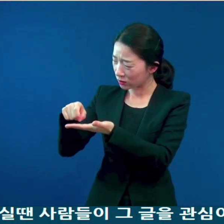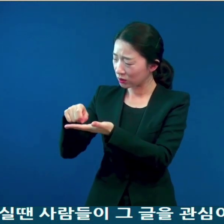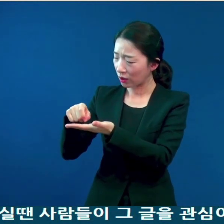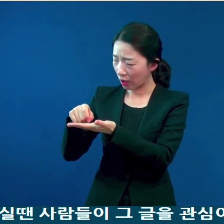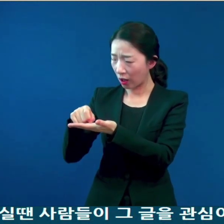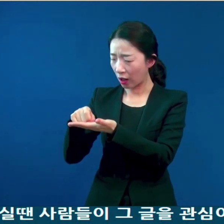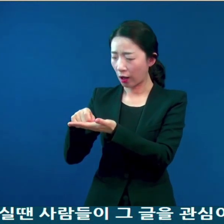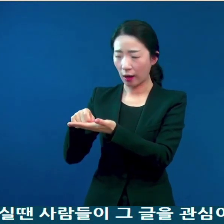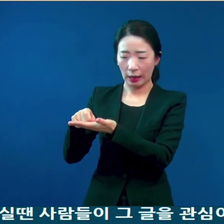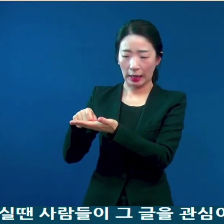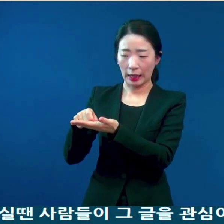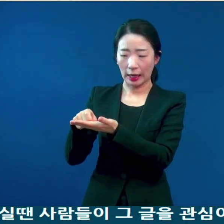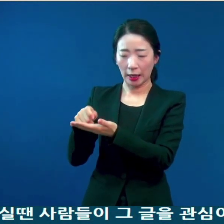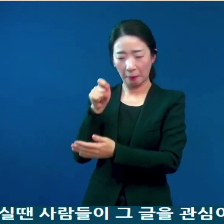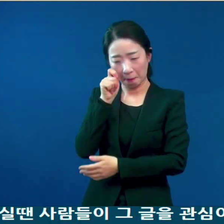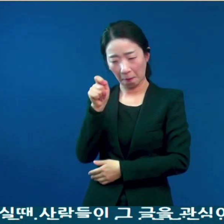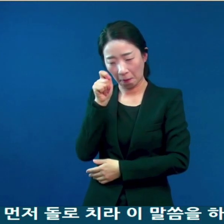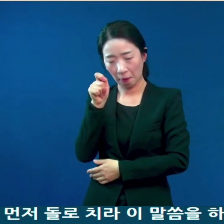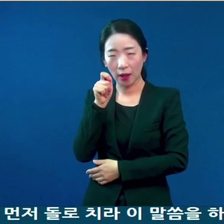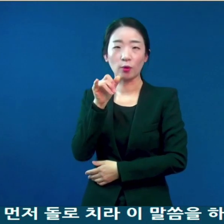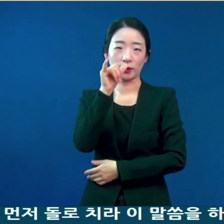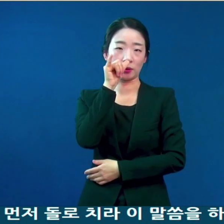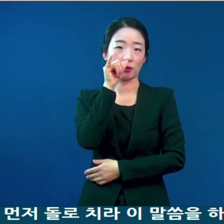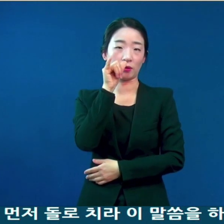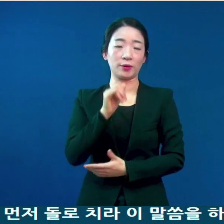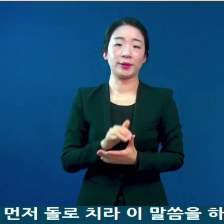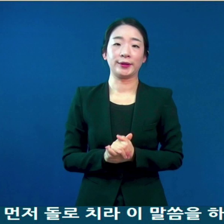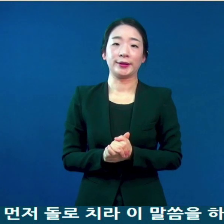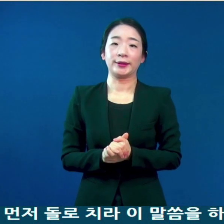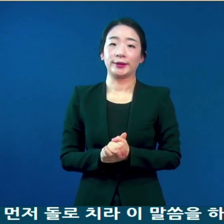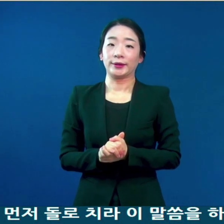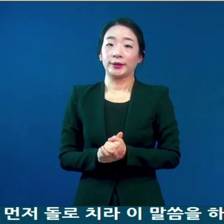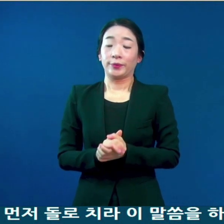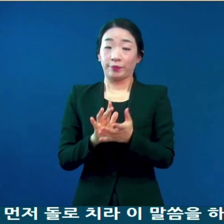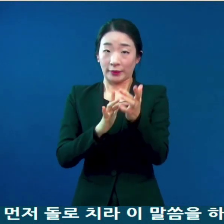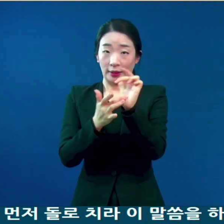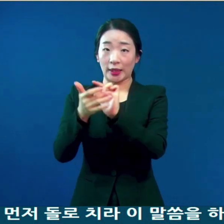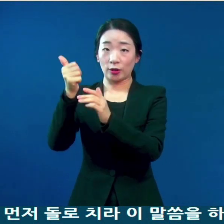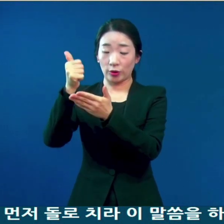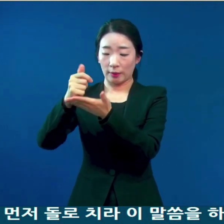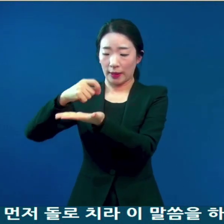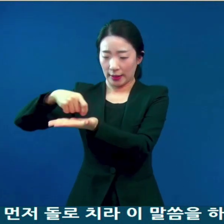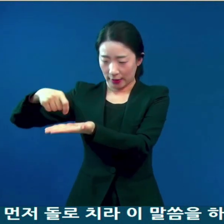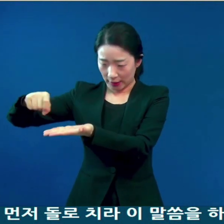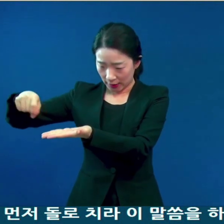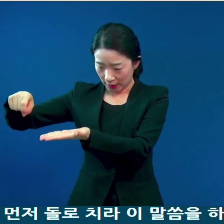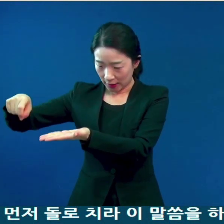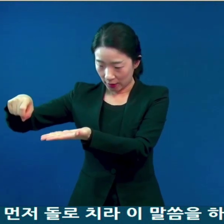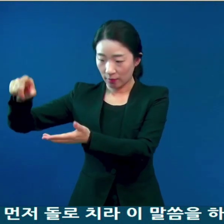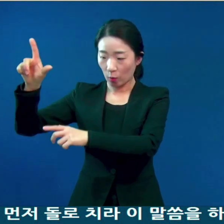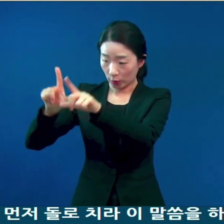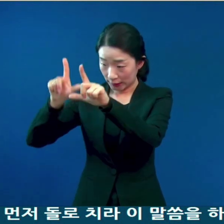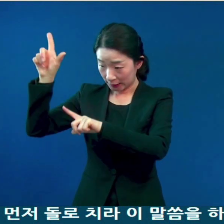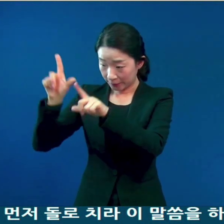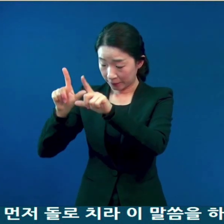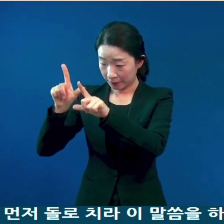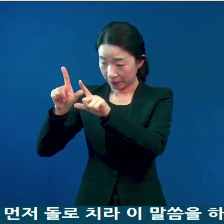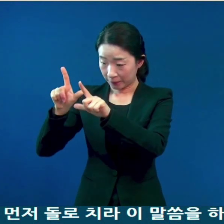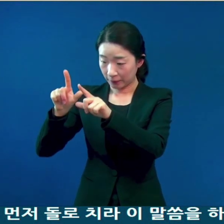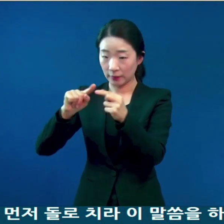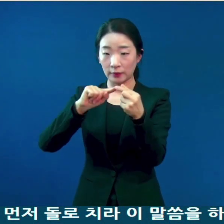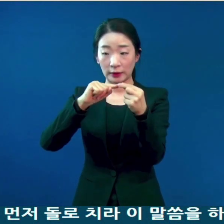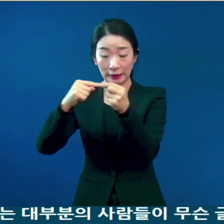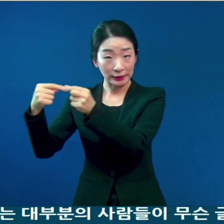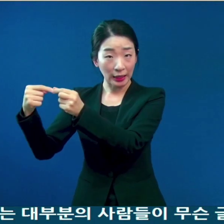같습니다. 어쨌든 예수님의 글을 쓰는 행위와 글로 쓴 글자,